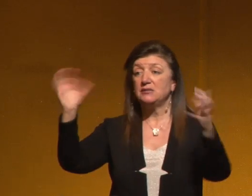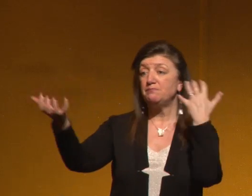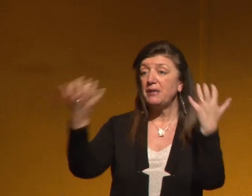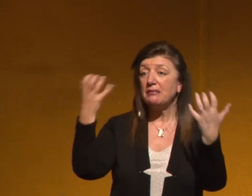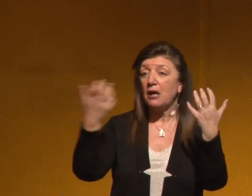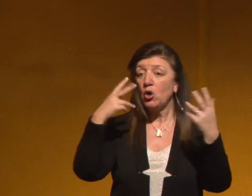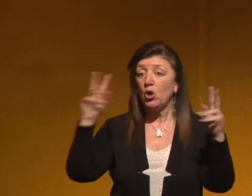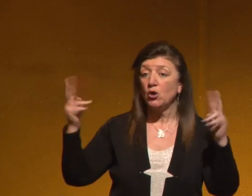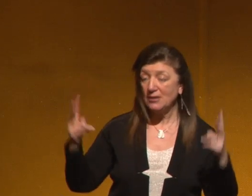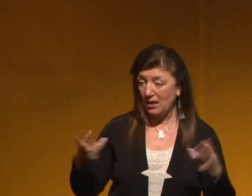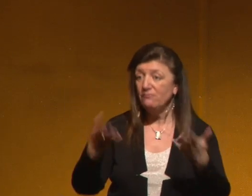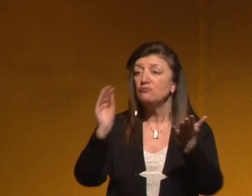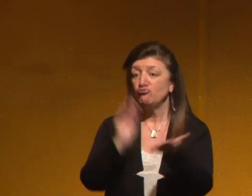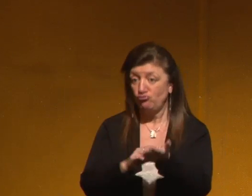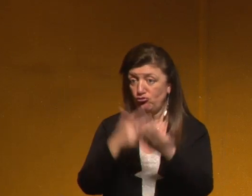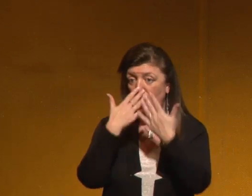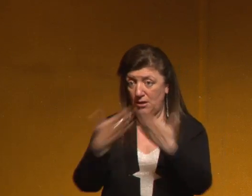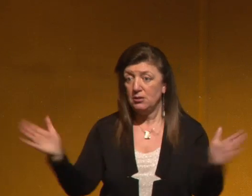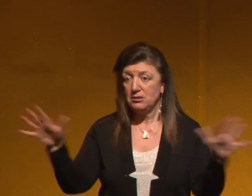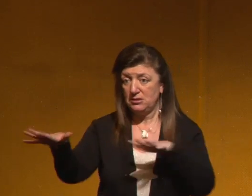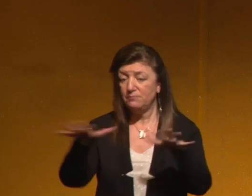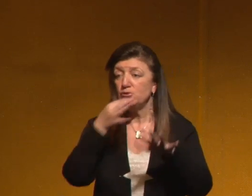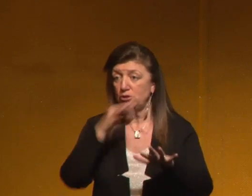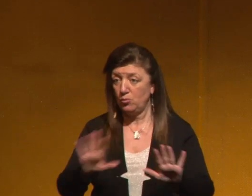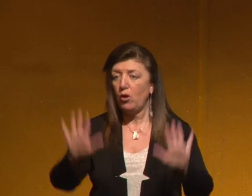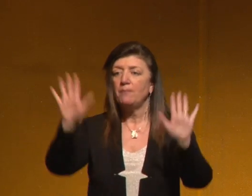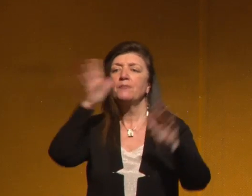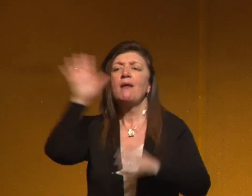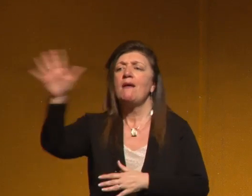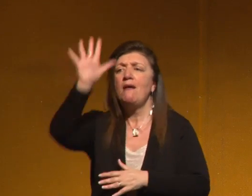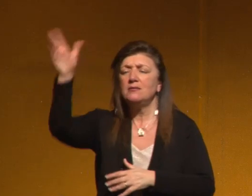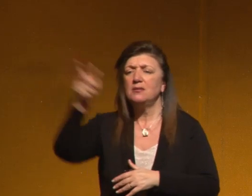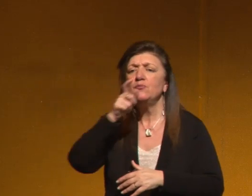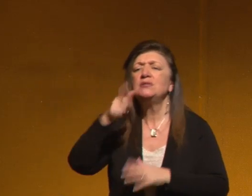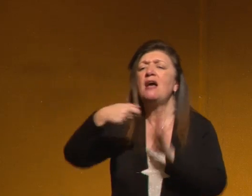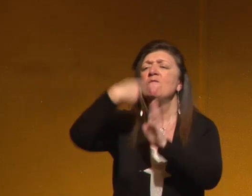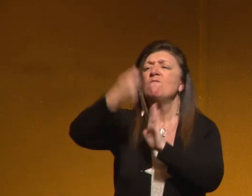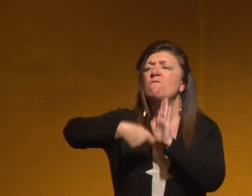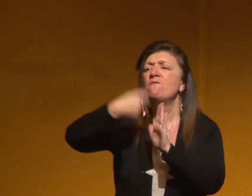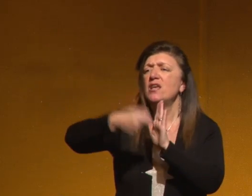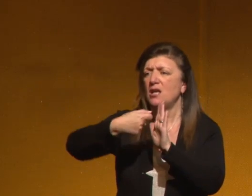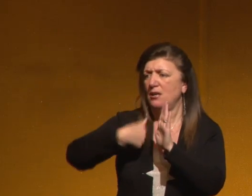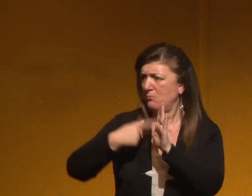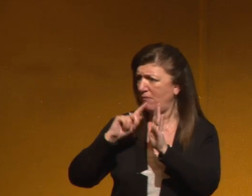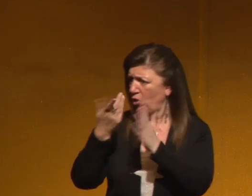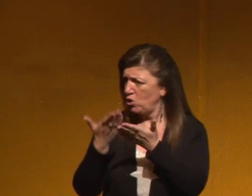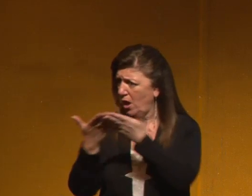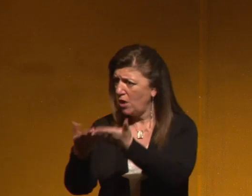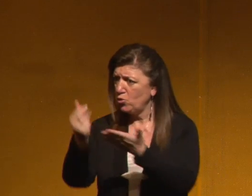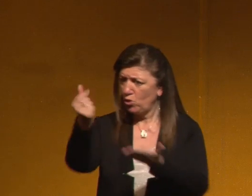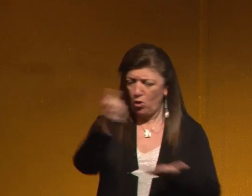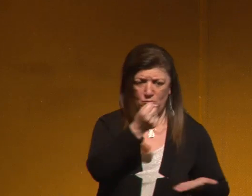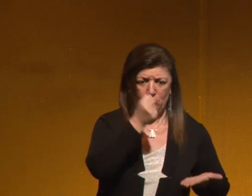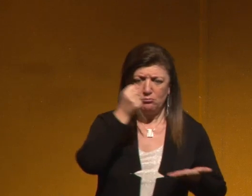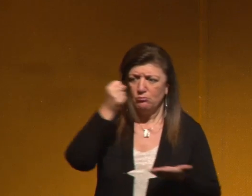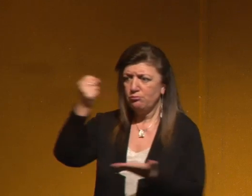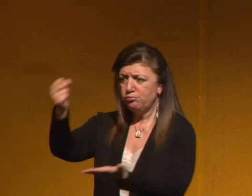sia questo spazio è che io dico se aiutiamo un film con contributi pubblici se aiutiamo